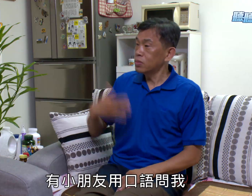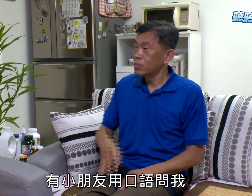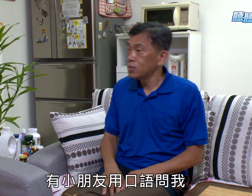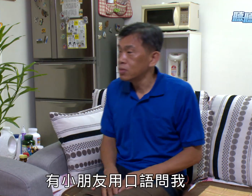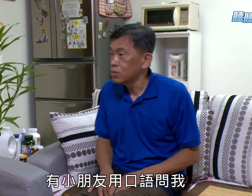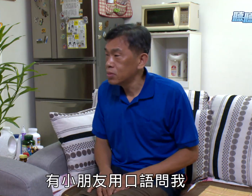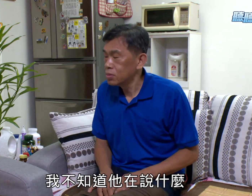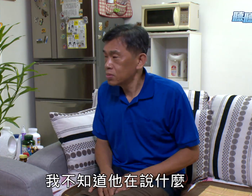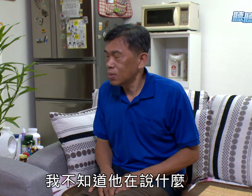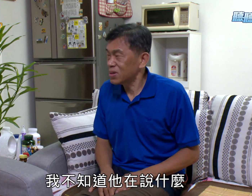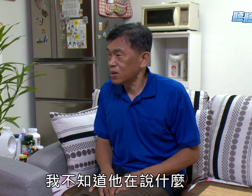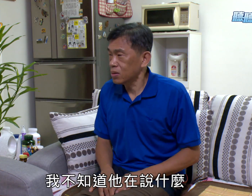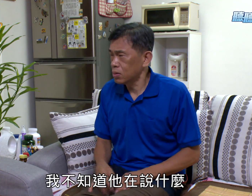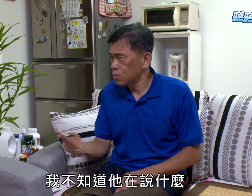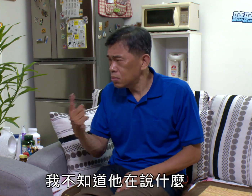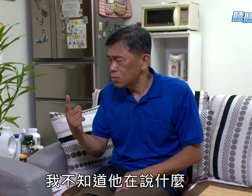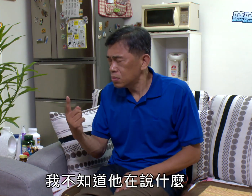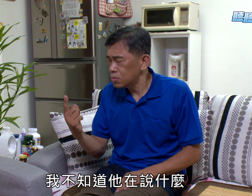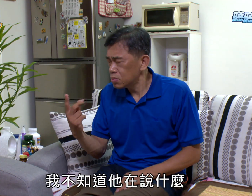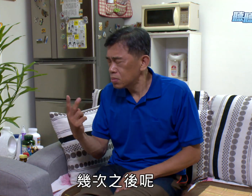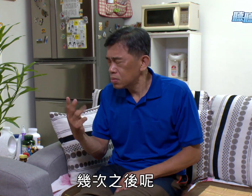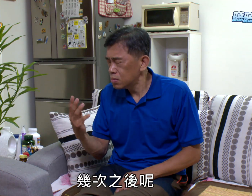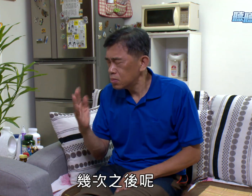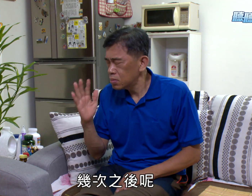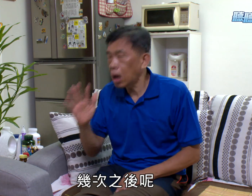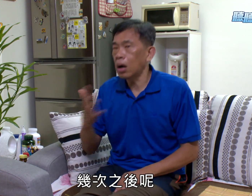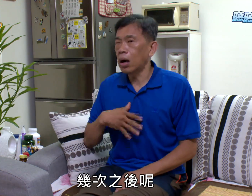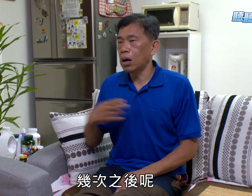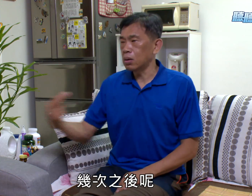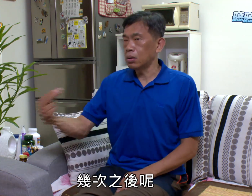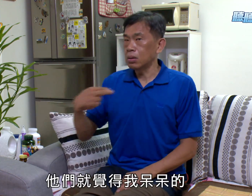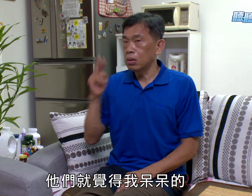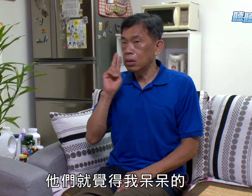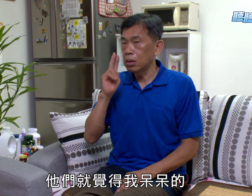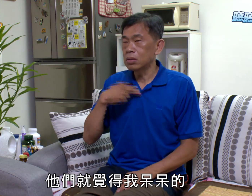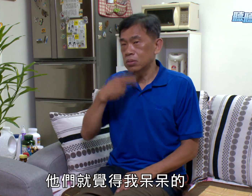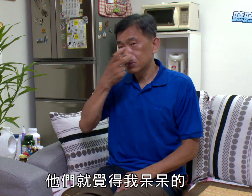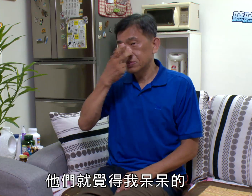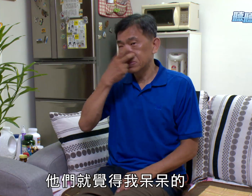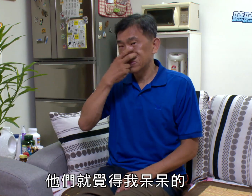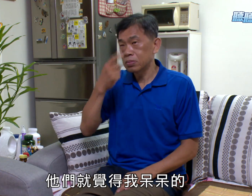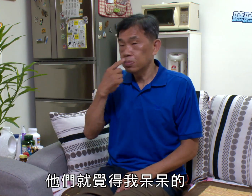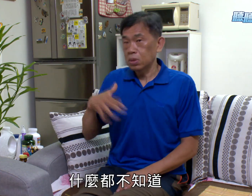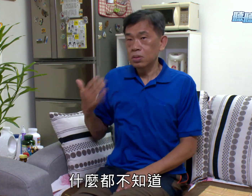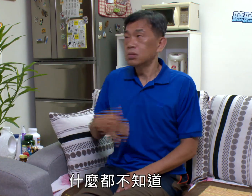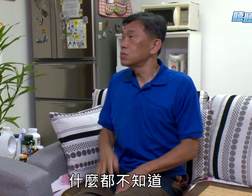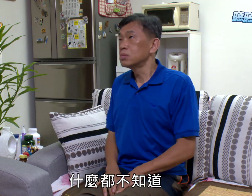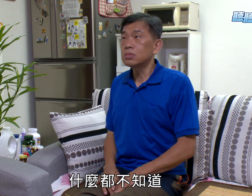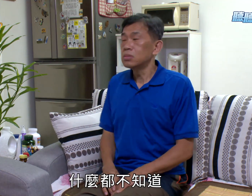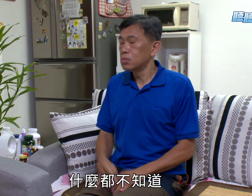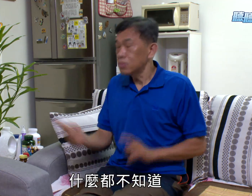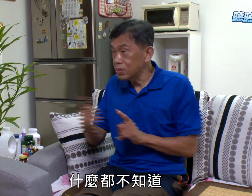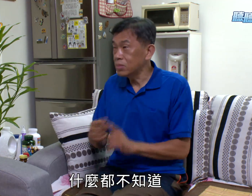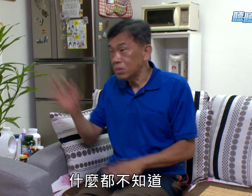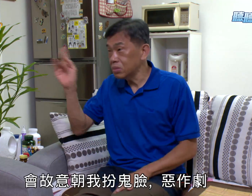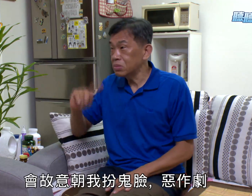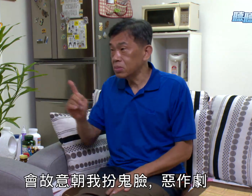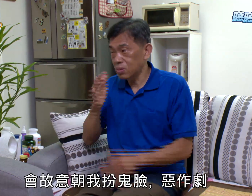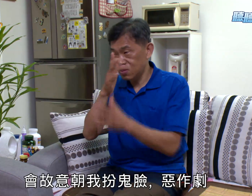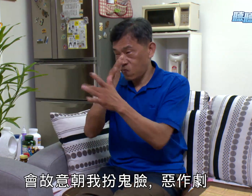我，我不知道他在说什么，几次之后呢，他们就觉得我呆呆的，什么都不知道，会故意朝我